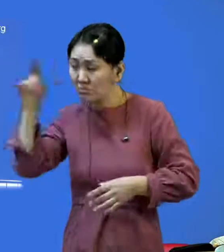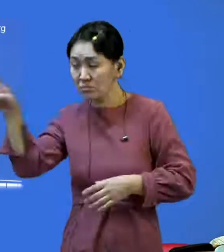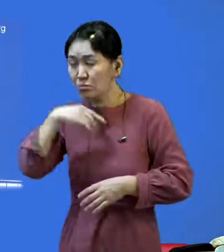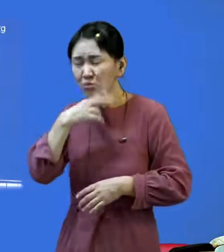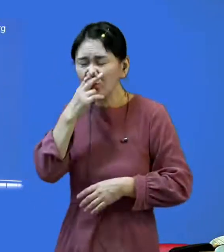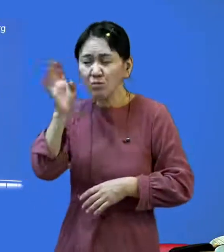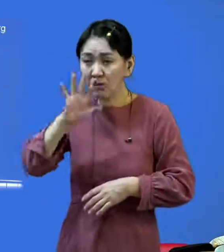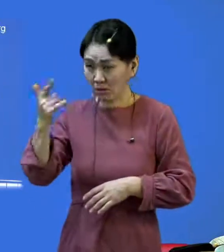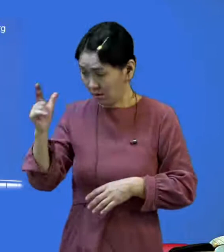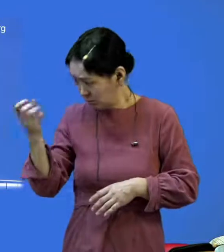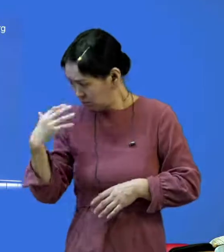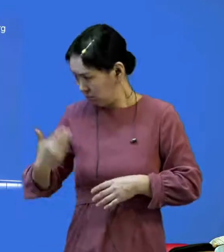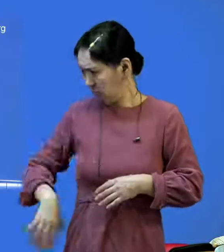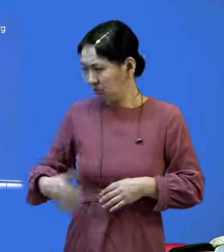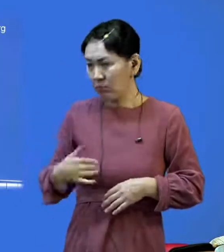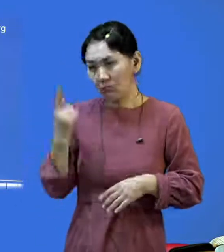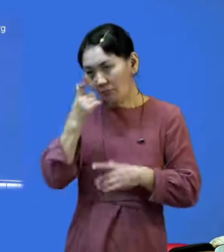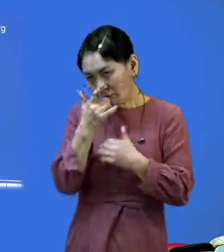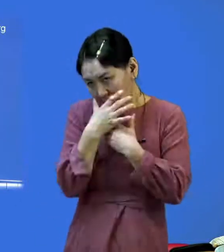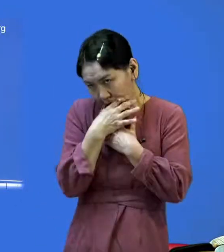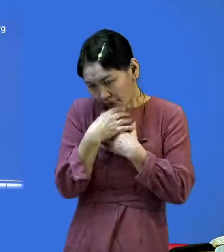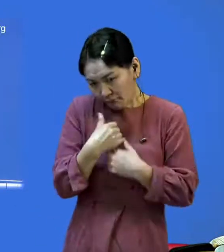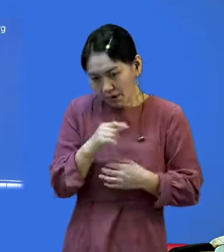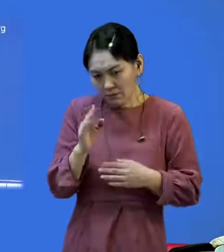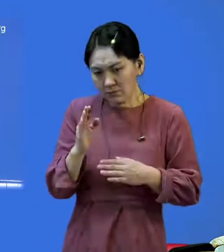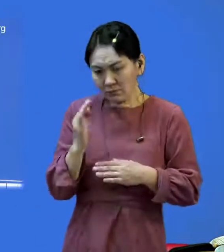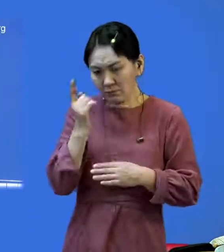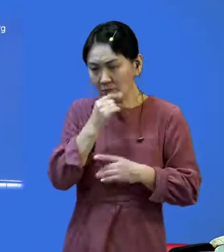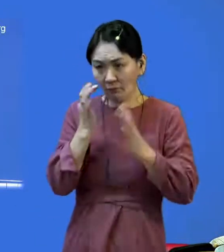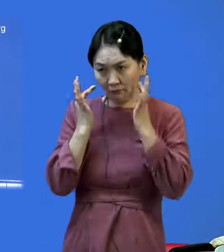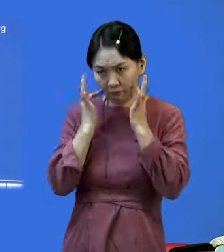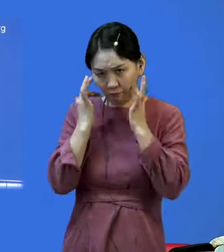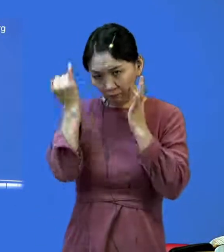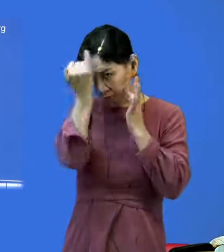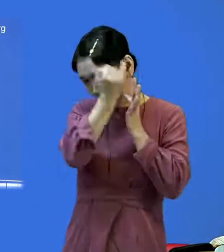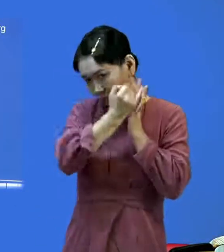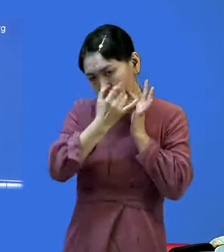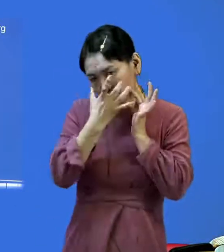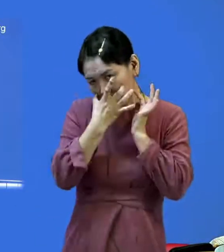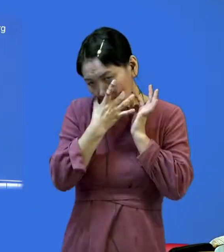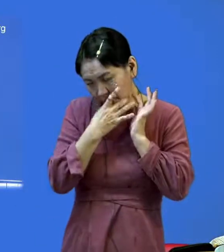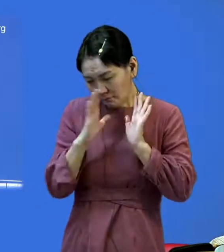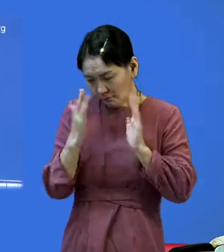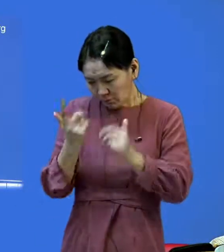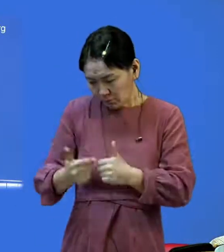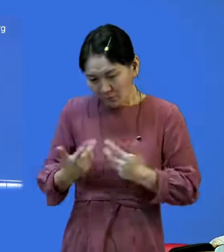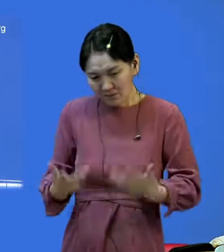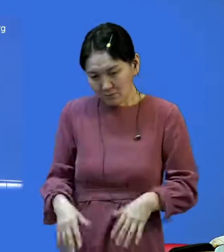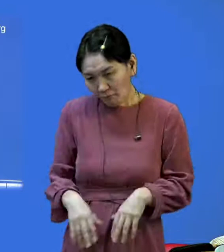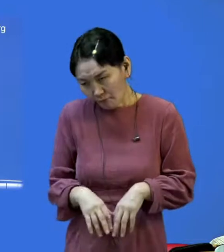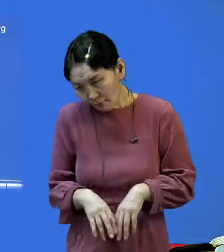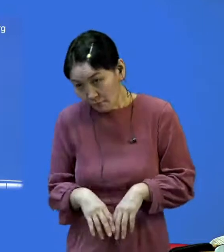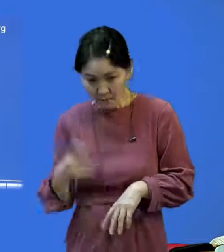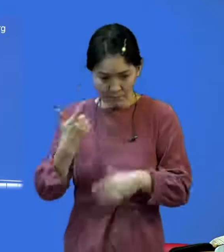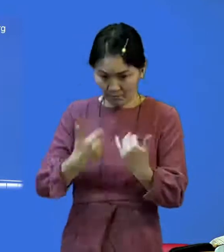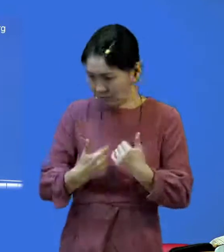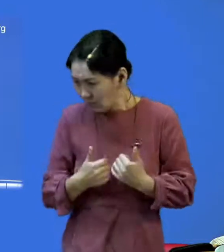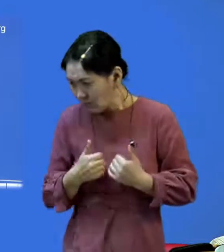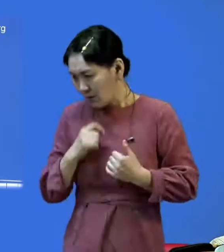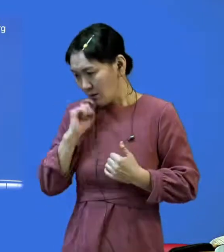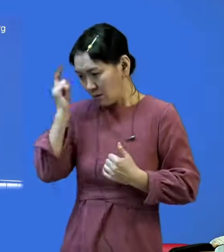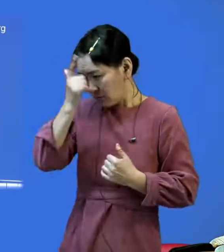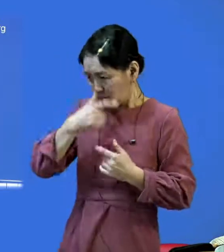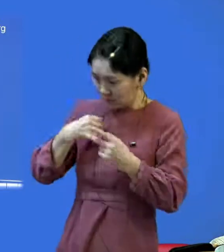Тийм ээ шим жидэлийн дутагдалд орчихсон юу ч хөө ингээл хатаад хорж исгсэн. Тэгээ хүүхдүүдийг харсан бүр яах учраа